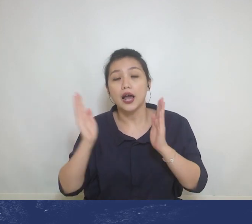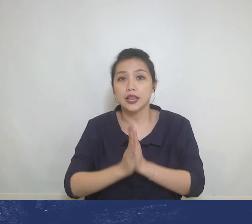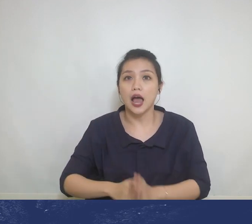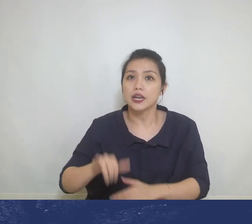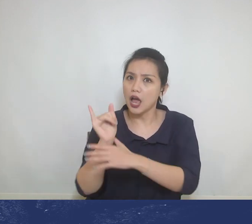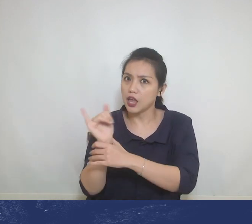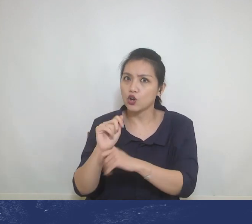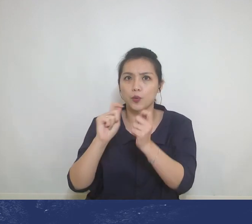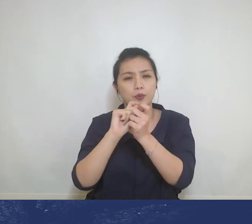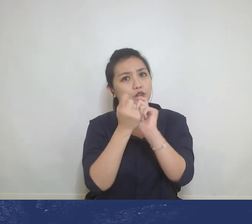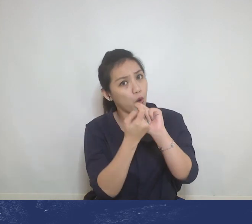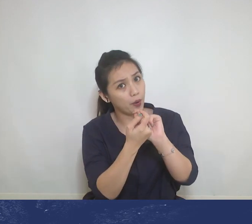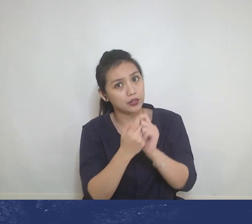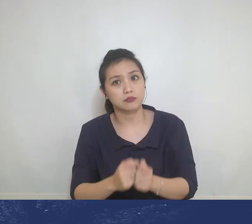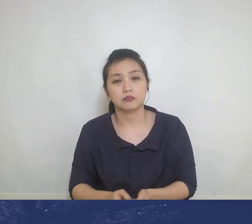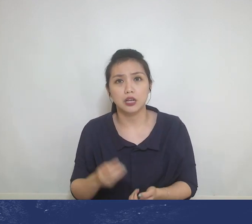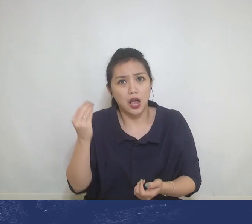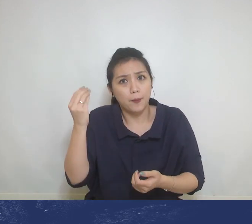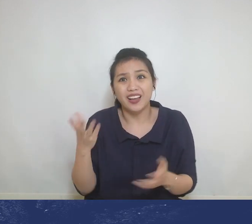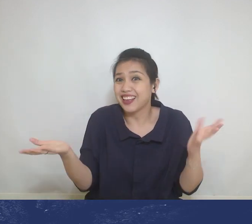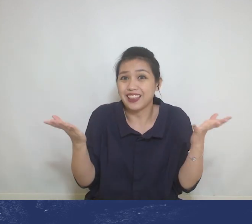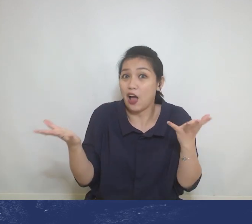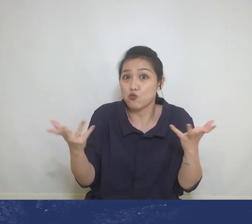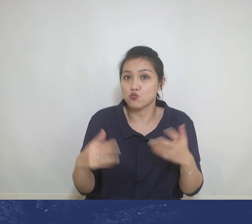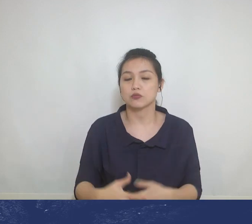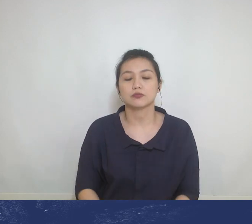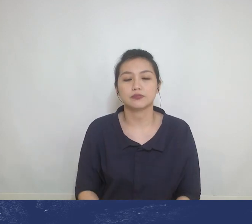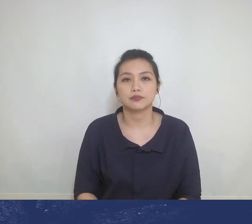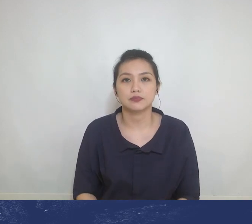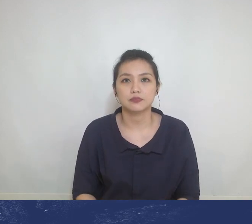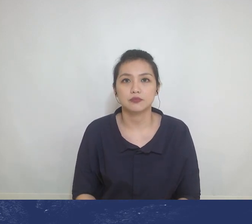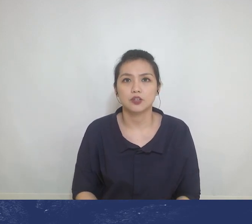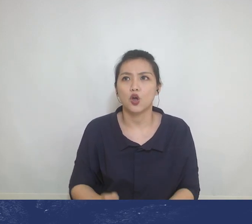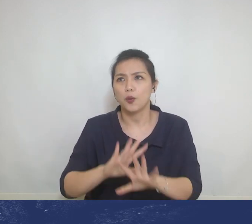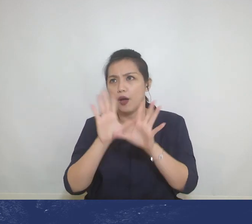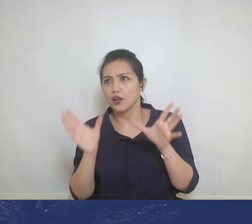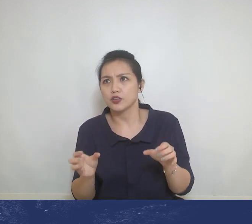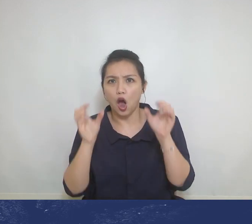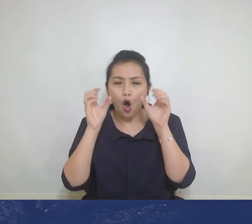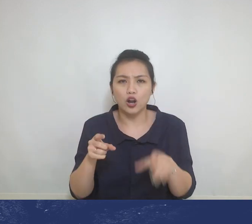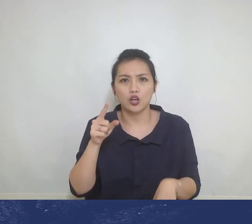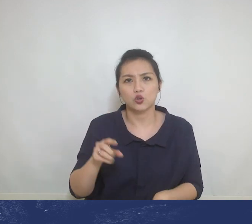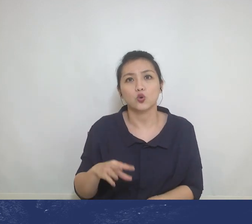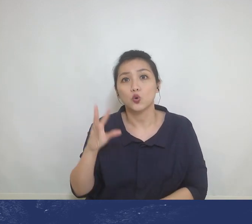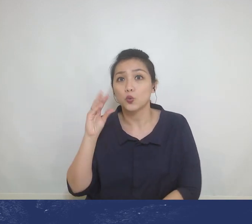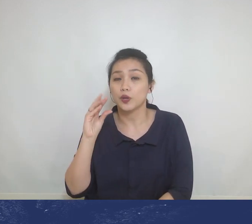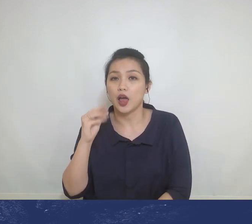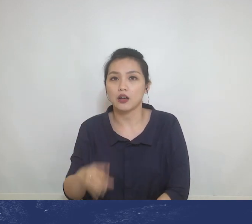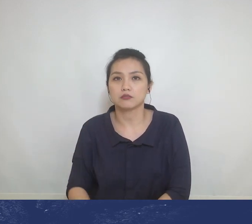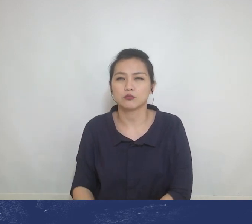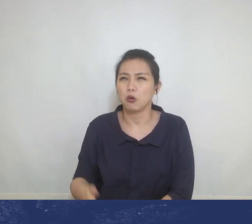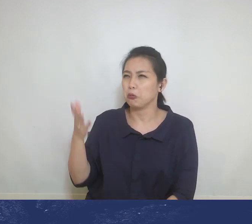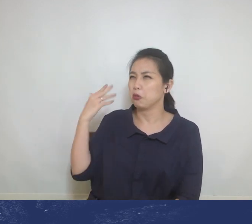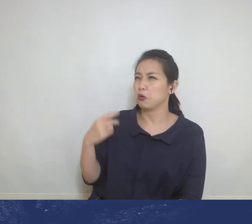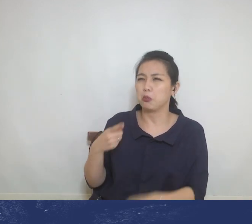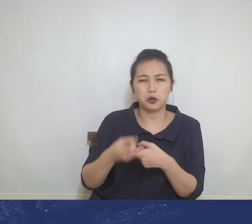mulainya, kita gak tahu endingnya di bagaimana, kapan berubahnya, kita tuh gak tahu. Banyak orang yang mengalami, yang maksudnya bersaksi kan, banyak orang yang kayaknya